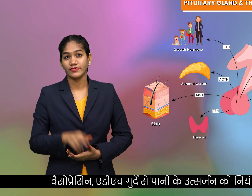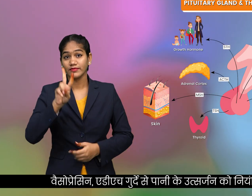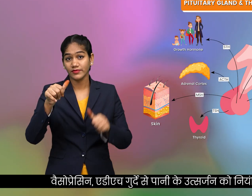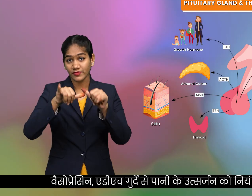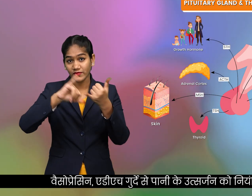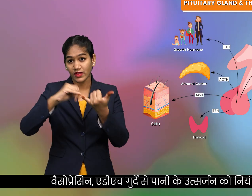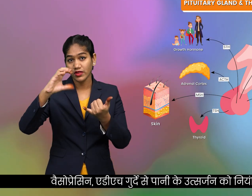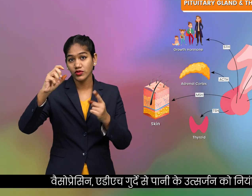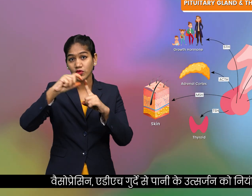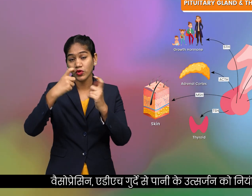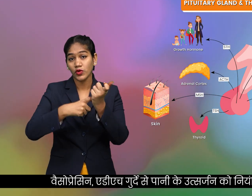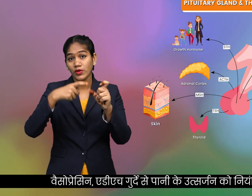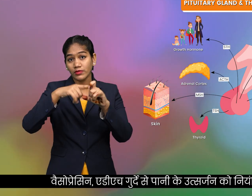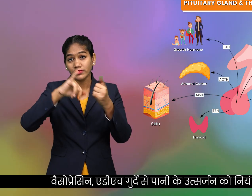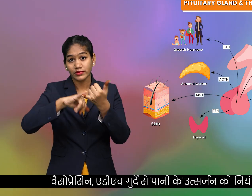वैसोप्रेसिन